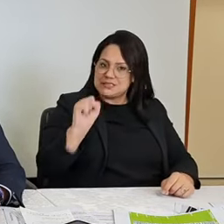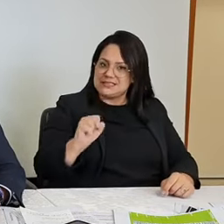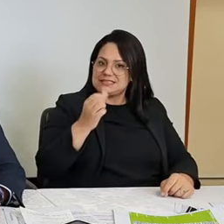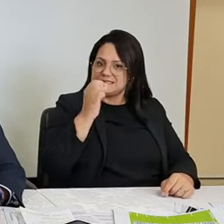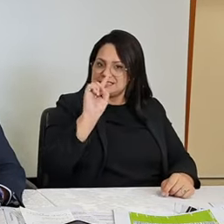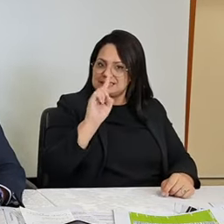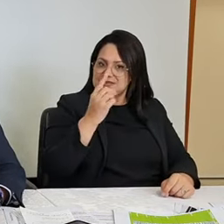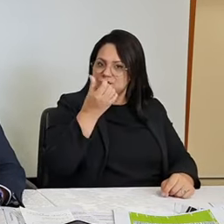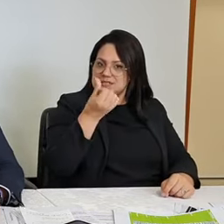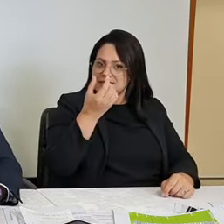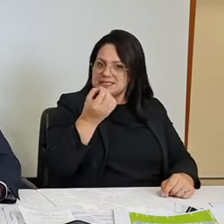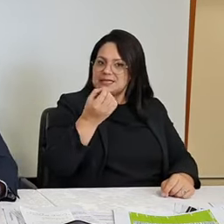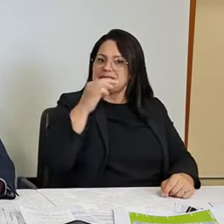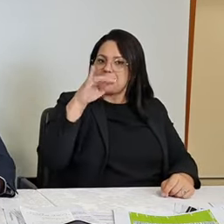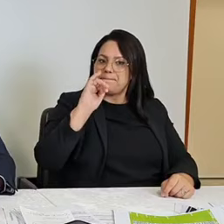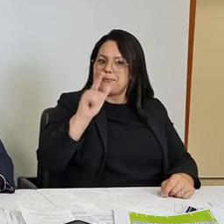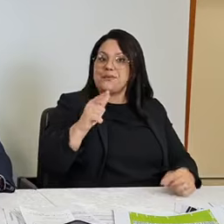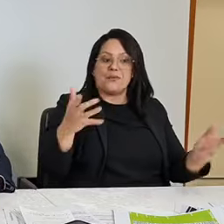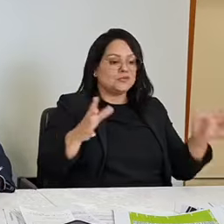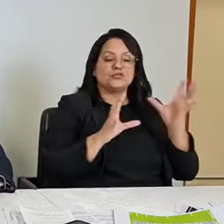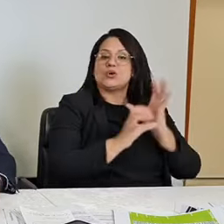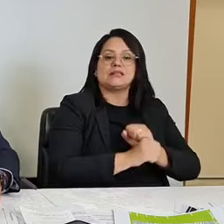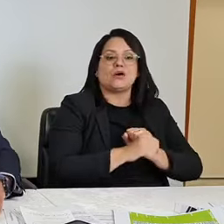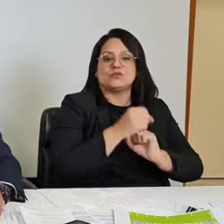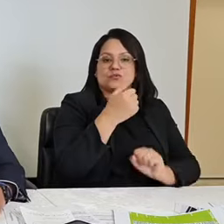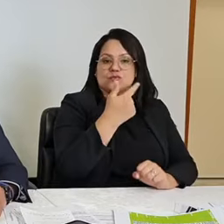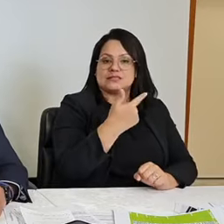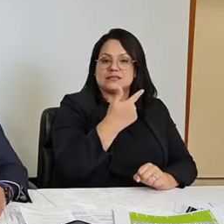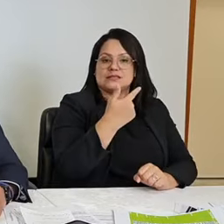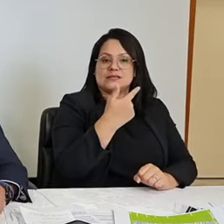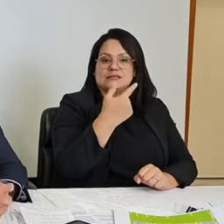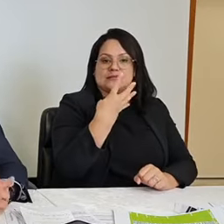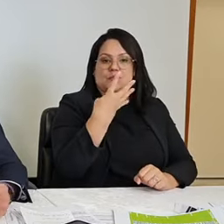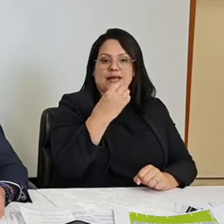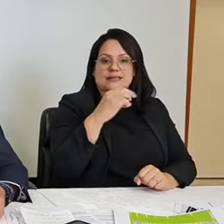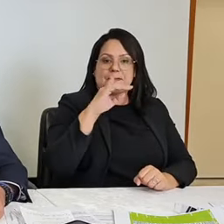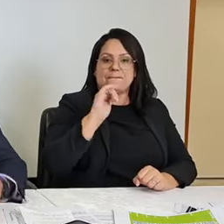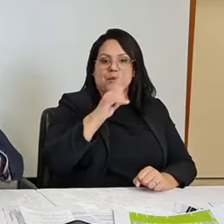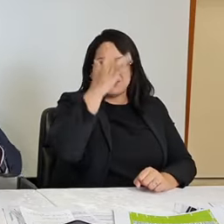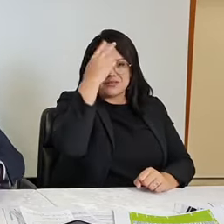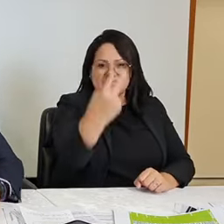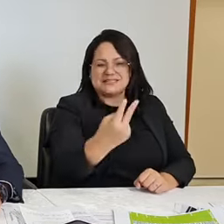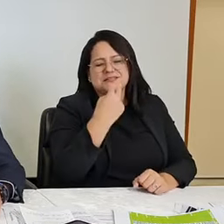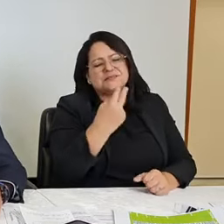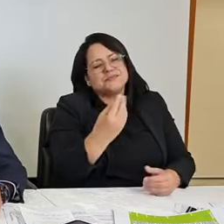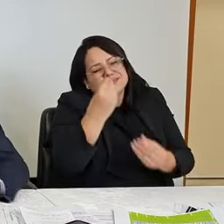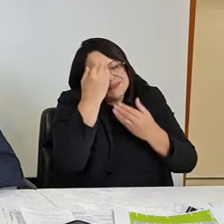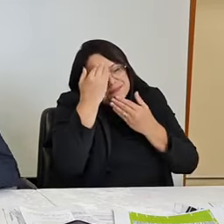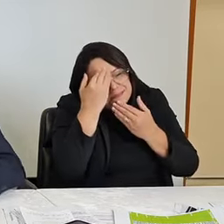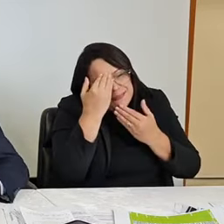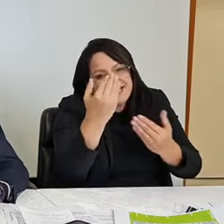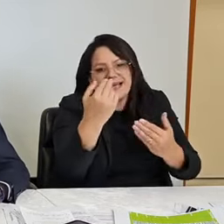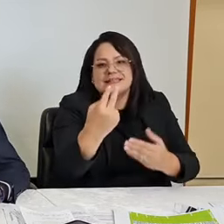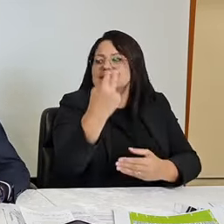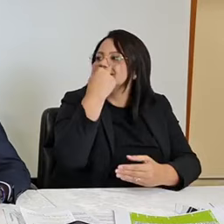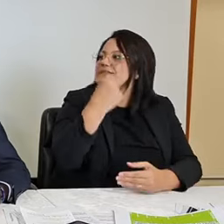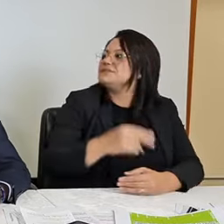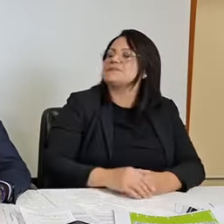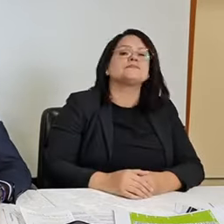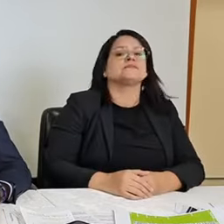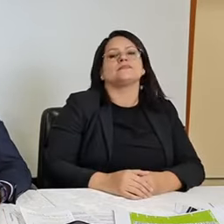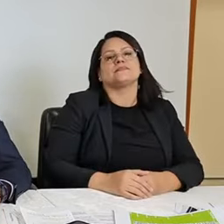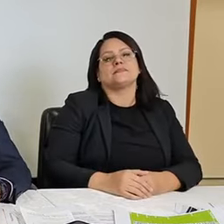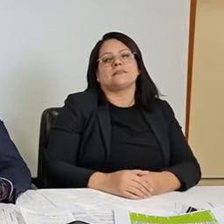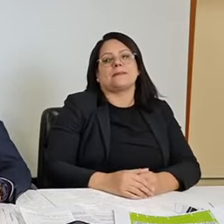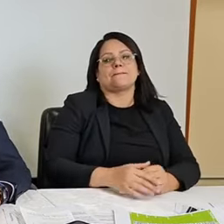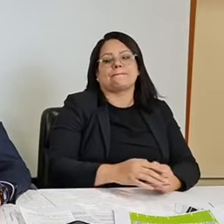mil. Ou seja, no momento temos 240 mil pessoas nos assistindo ao vivo. Muito obrigado pela audiência. A última, Tino? Mais duas.